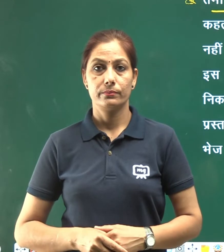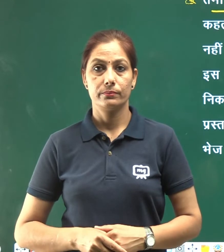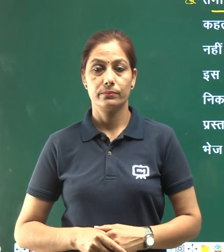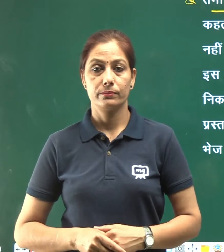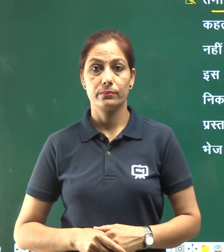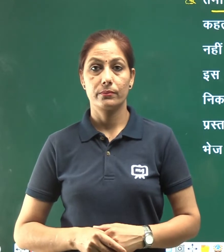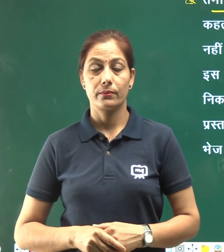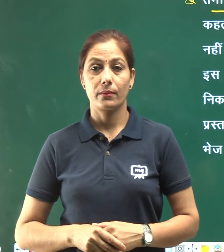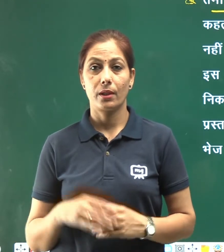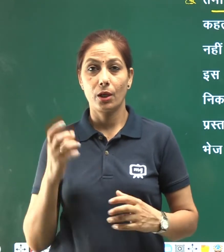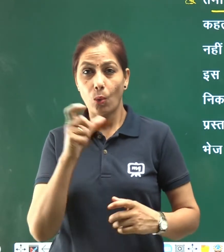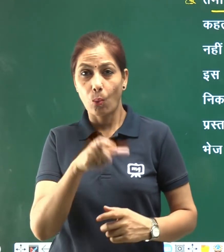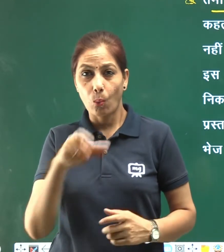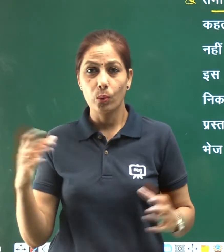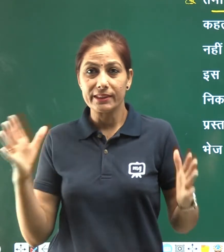भीड़ से